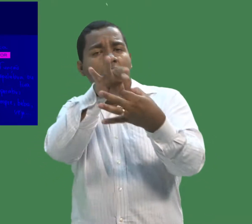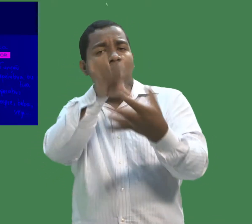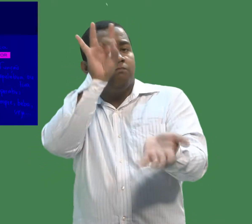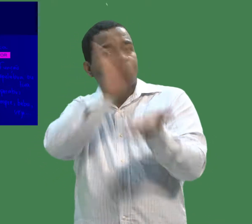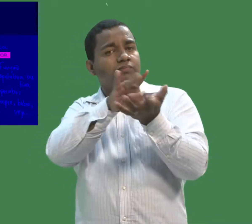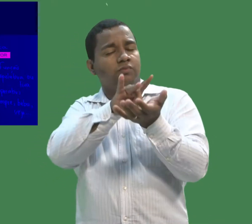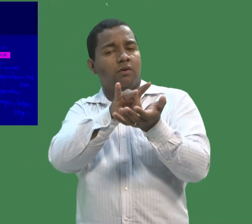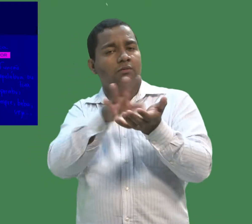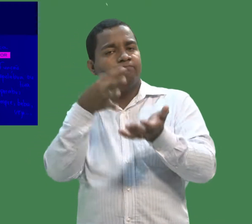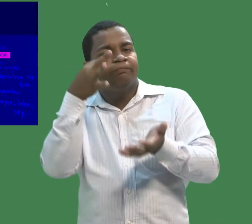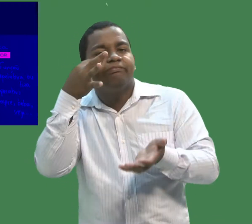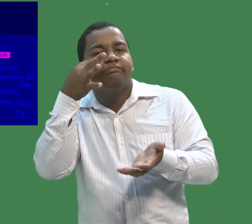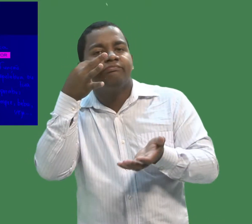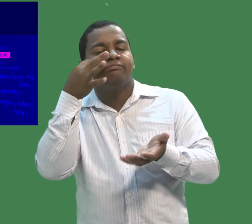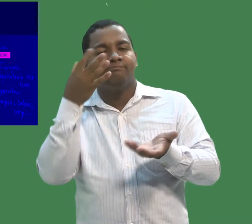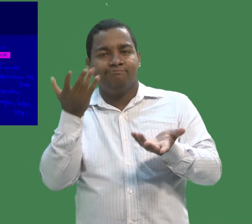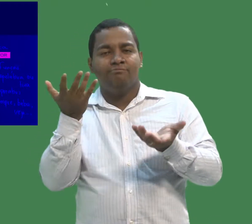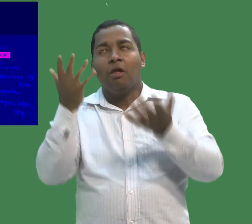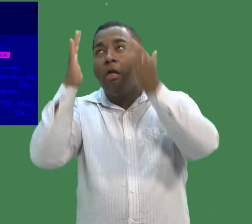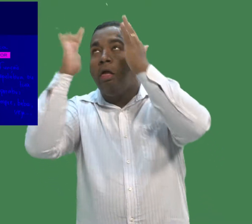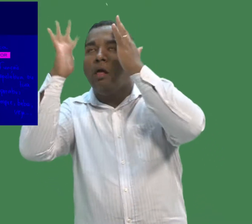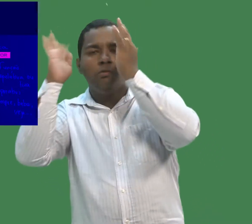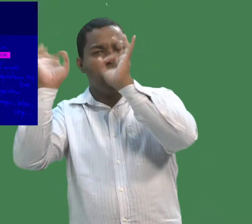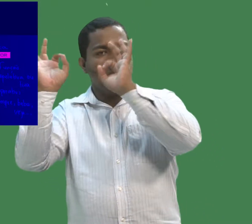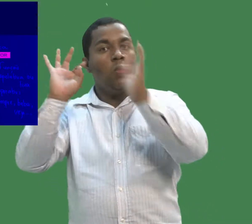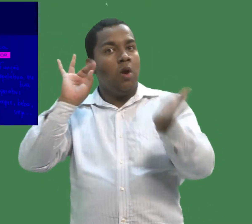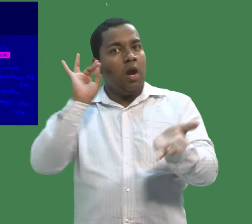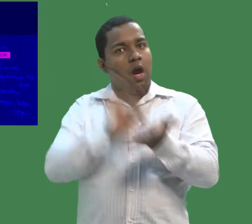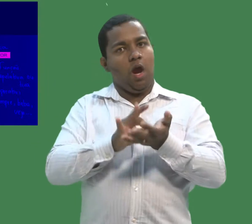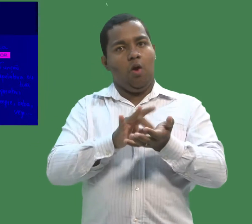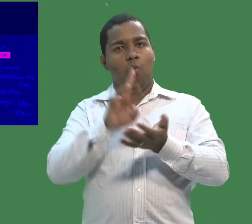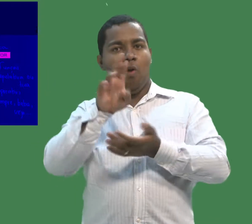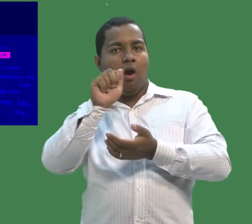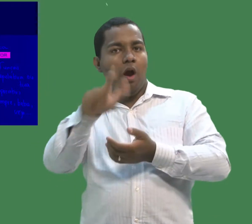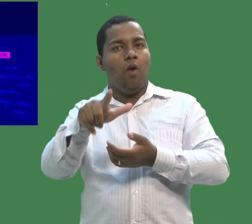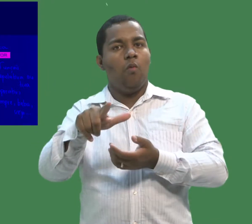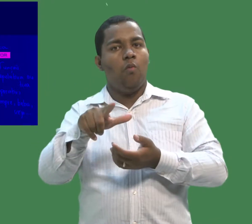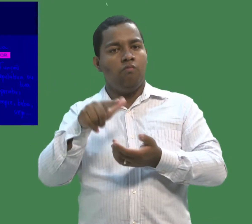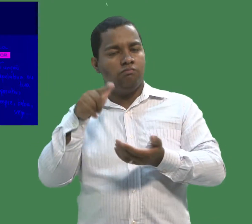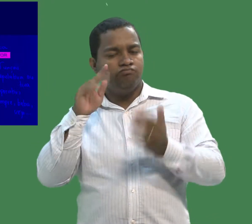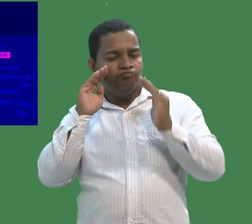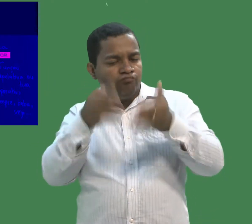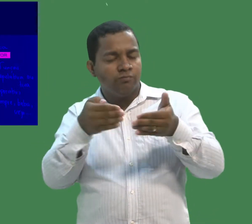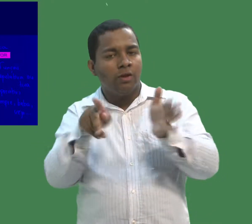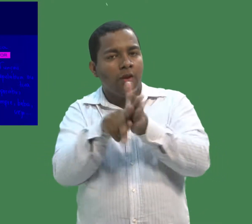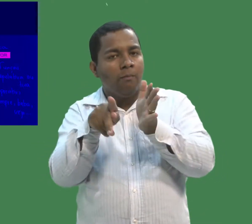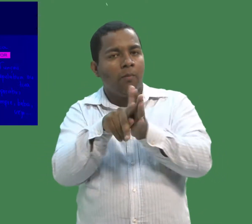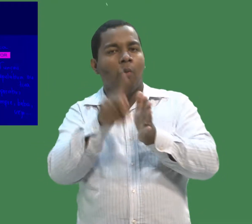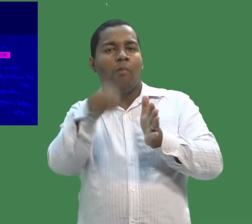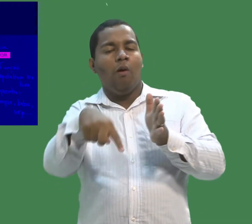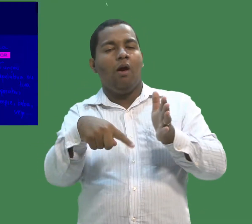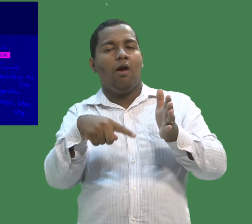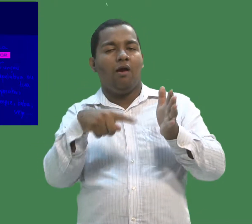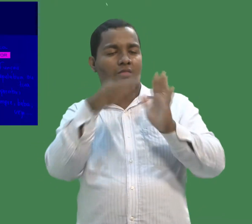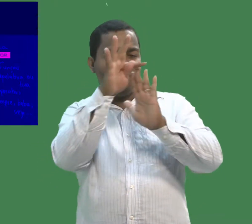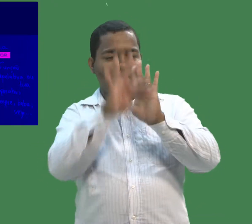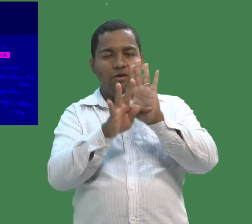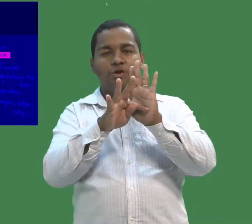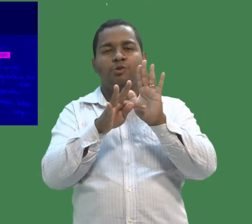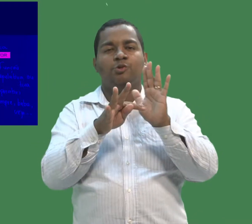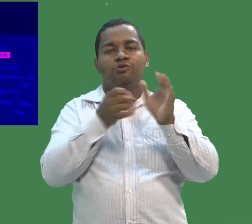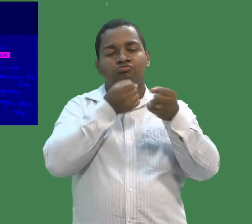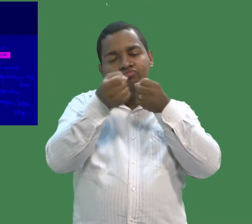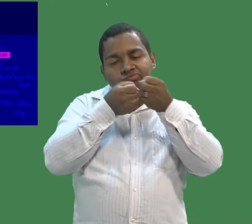Por que denotativa? Porque está ligado à condição da realidade. Não é nada conotativo, não é imaginado, não. É real, principalmente ligado aos